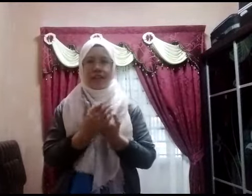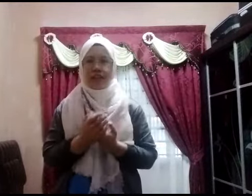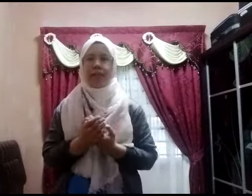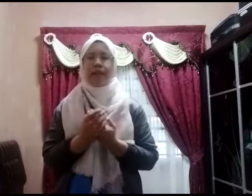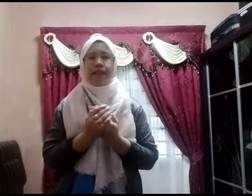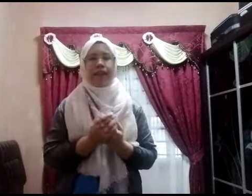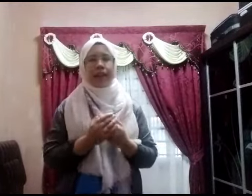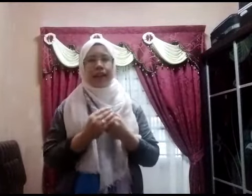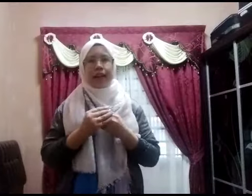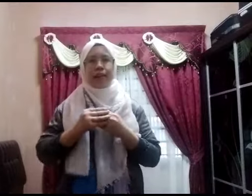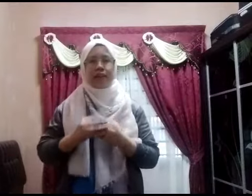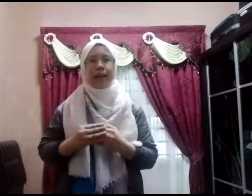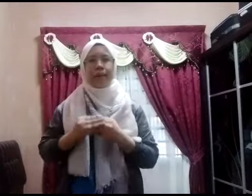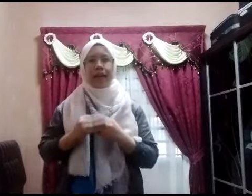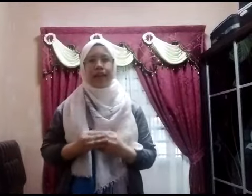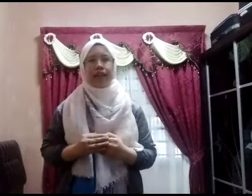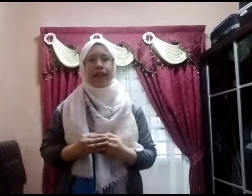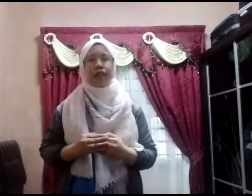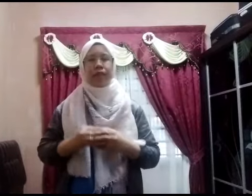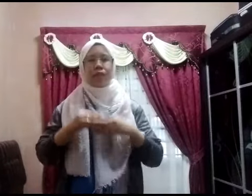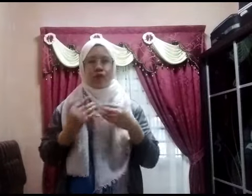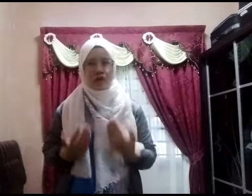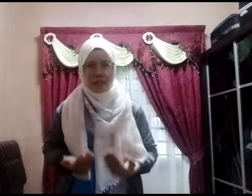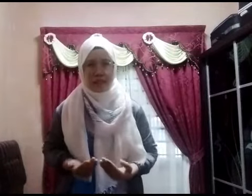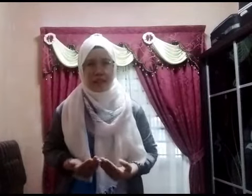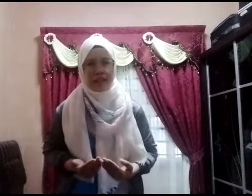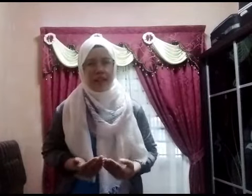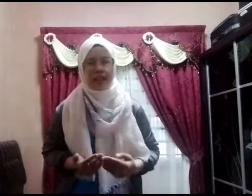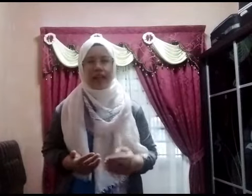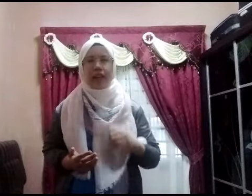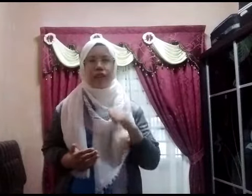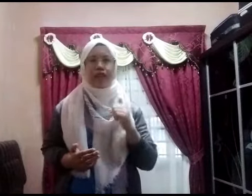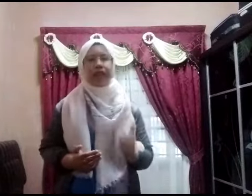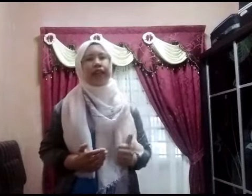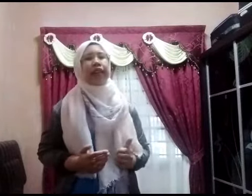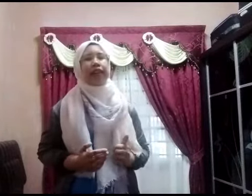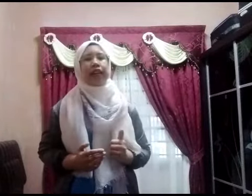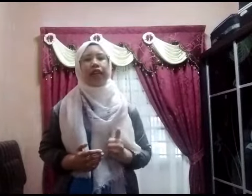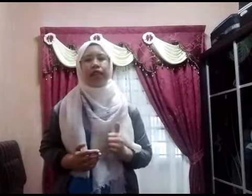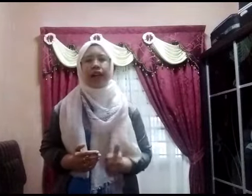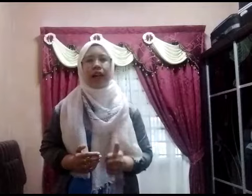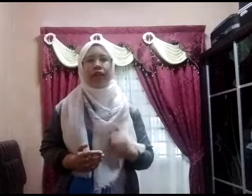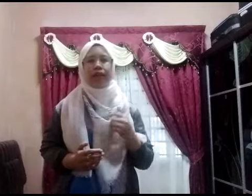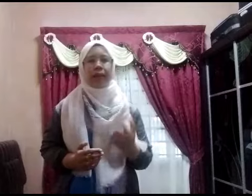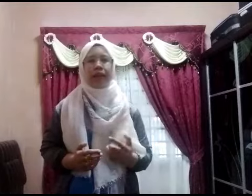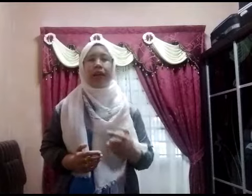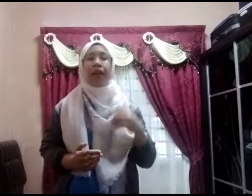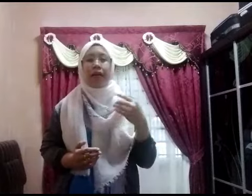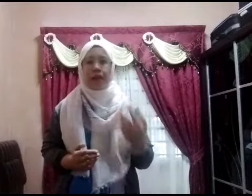ni biasanya kita akan gunakan pada motor sahaja. Okey, kalau untuk generator kita akan gunakan Fleming right